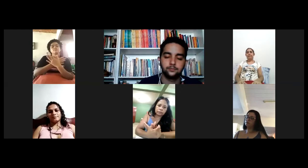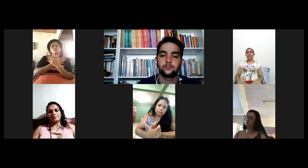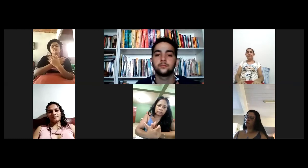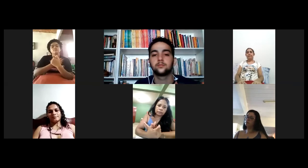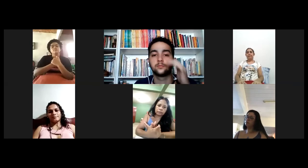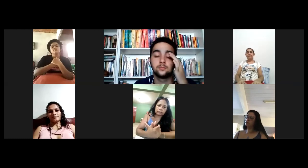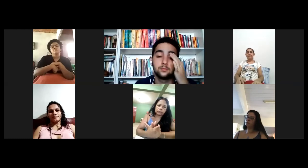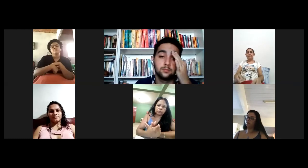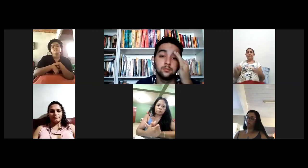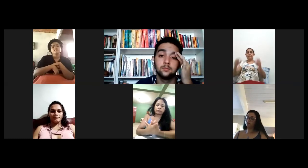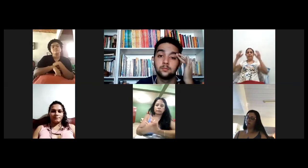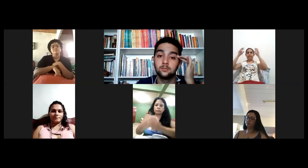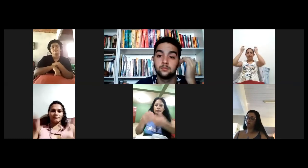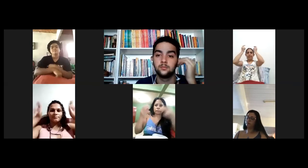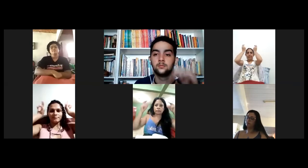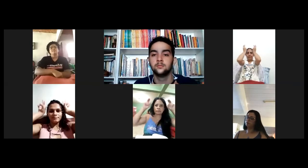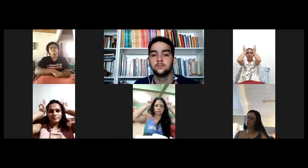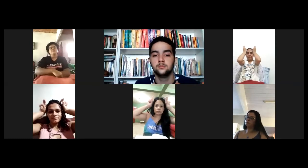coelho,